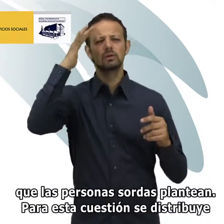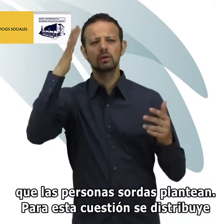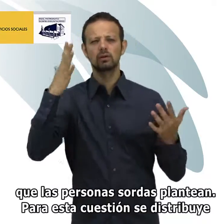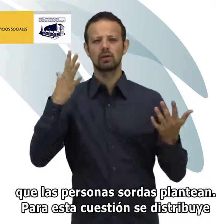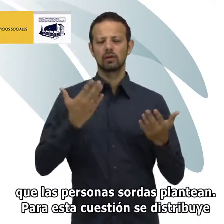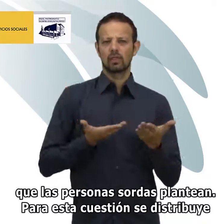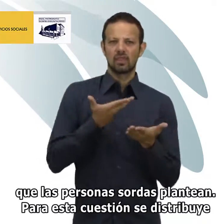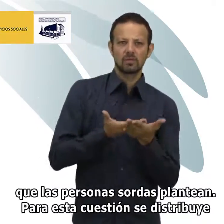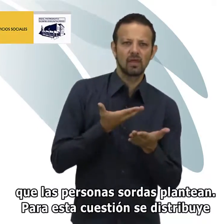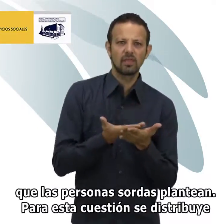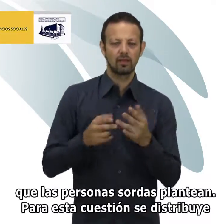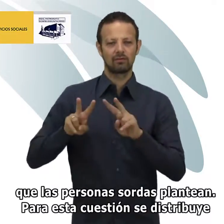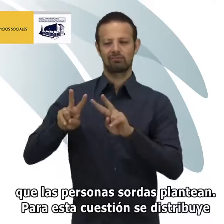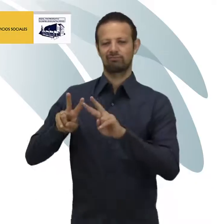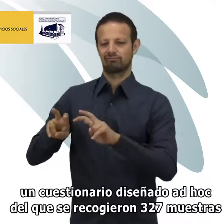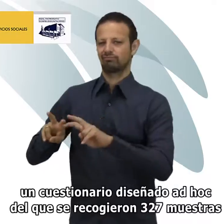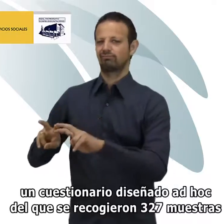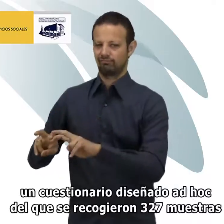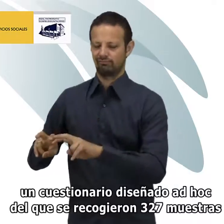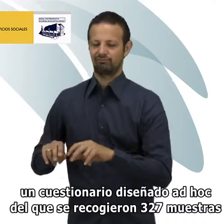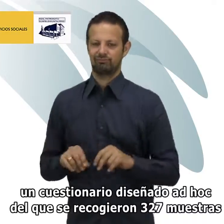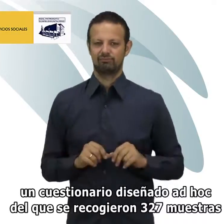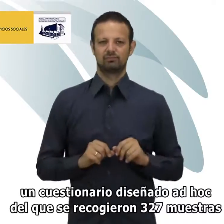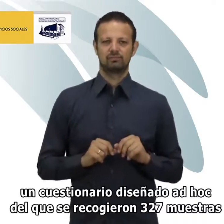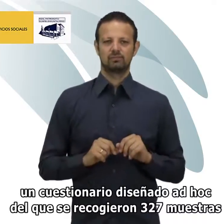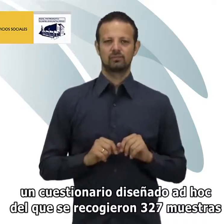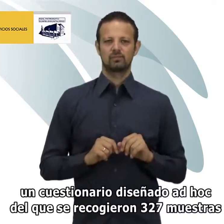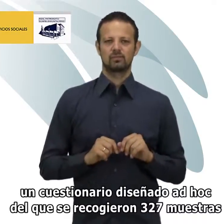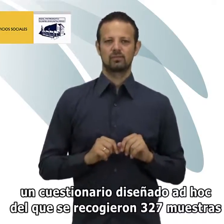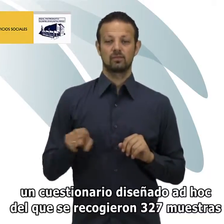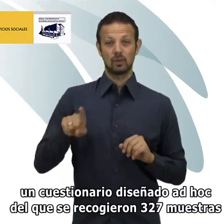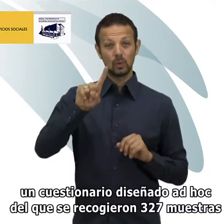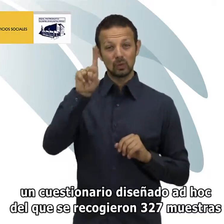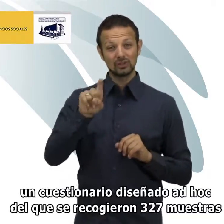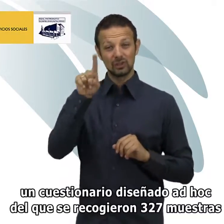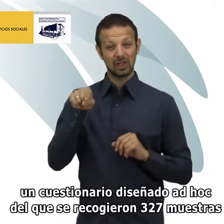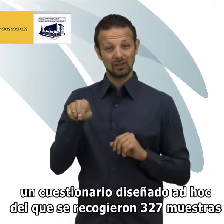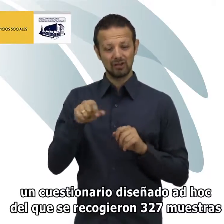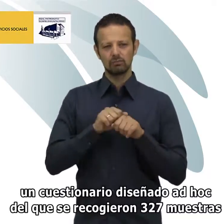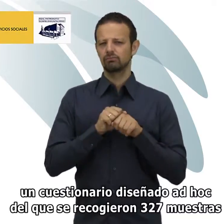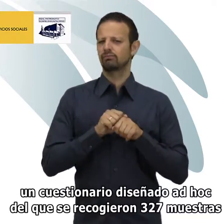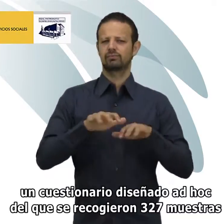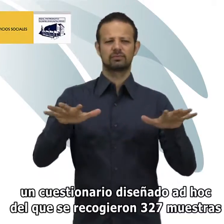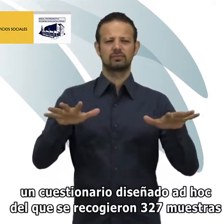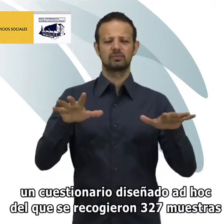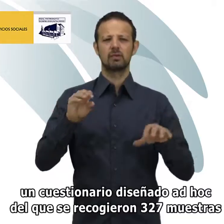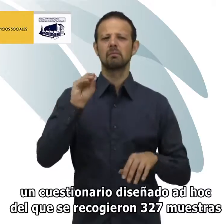Para esta cuestión, se distribuye un cuestionario diseñado ad hoc, del que se recogieron 327 muestras